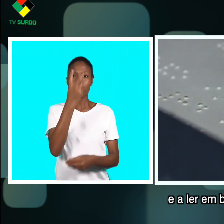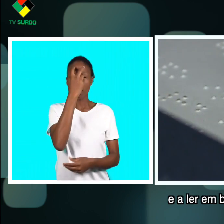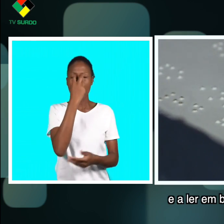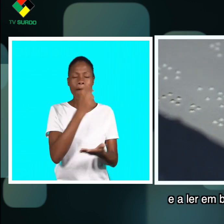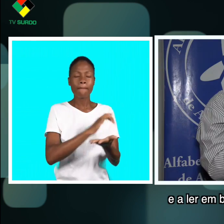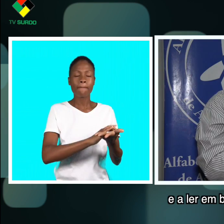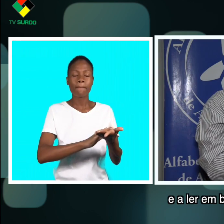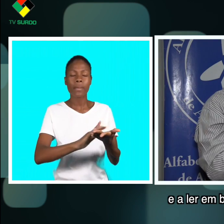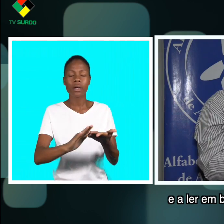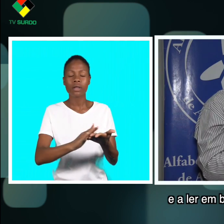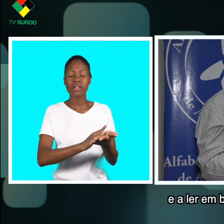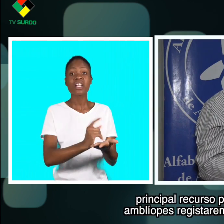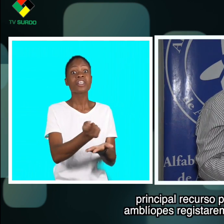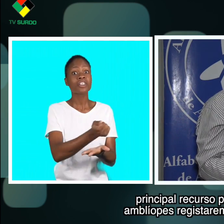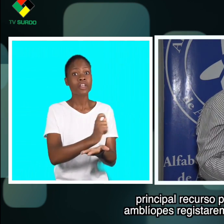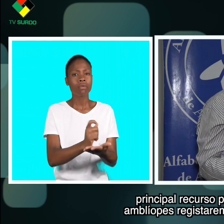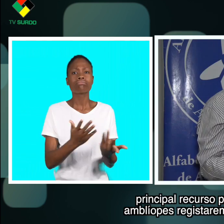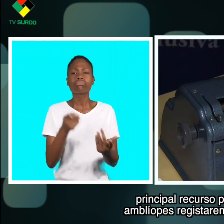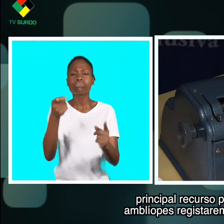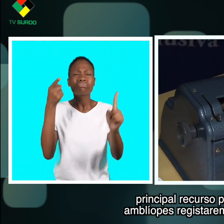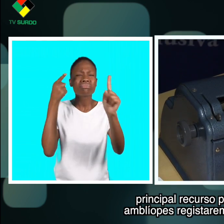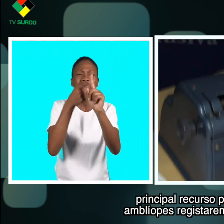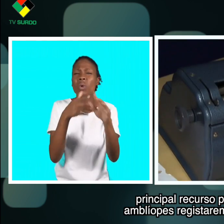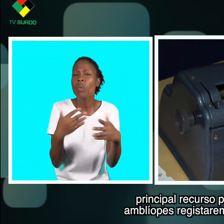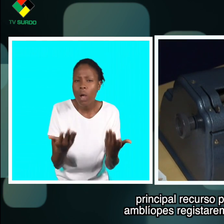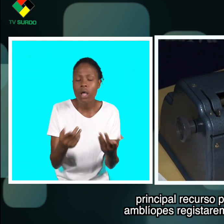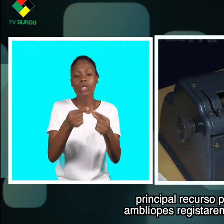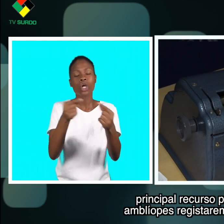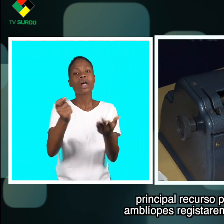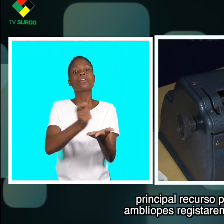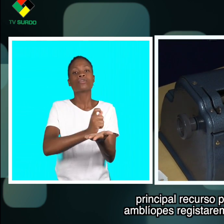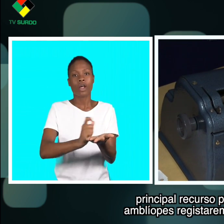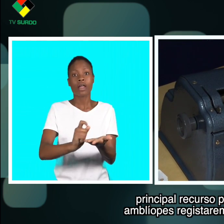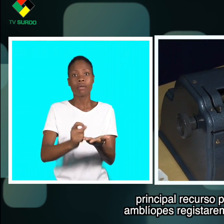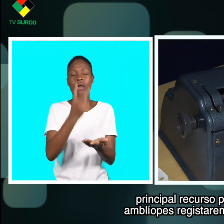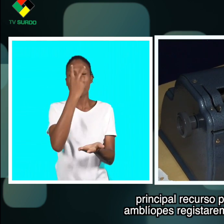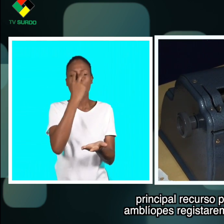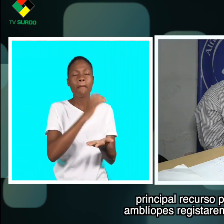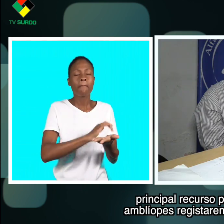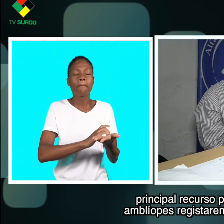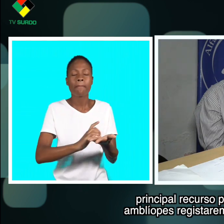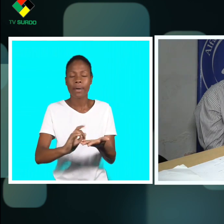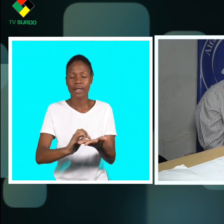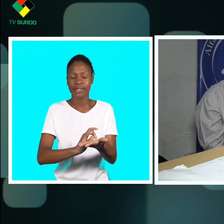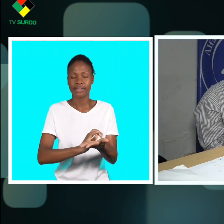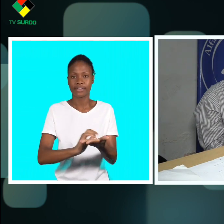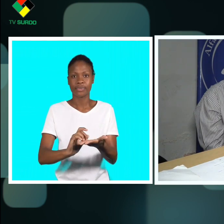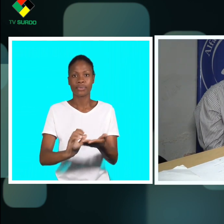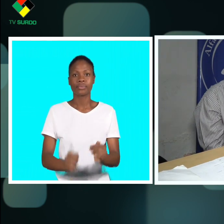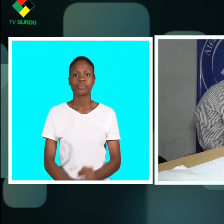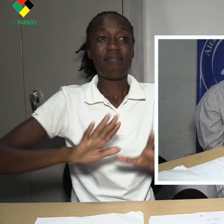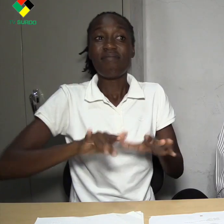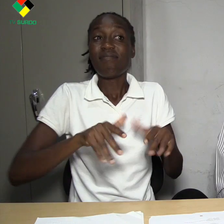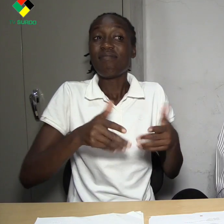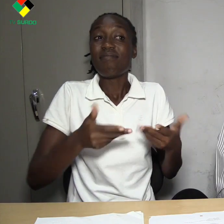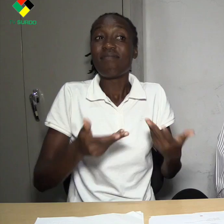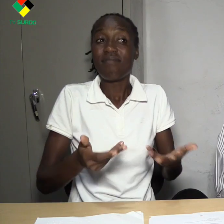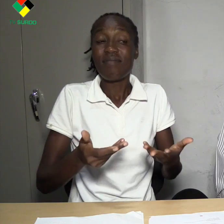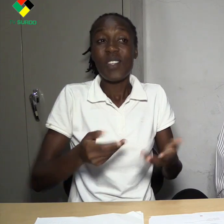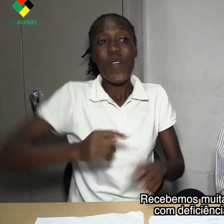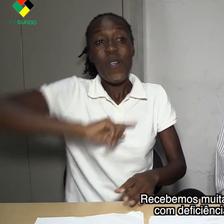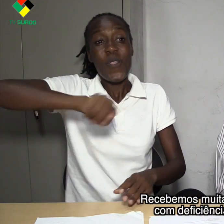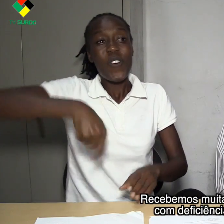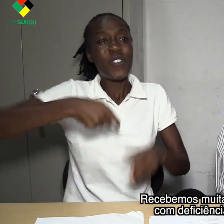escrever e a ler em braile, principal recurso para cegos e ambliopes registarem informações. Nós